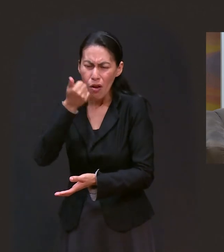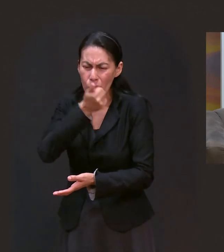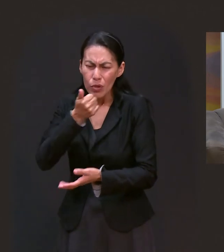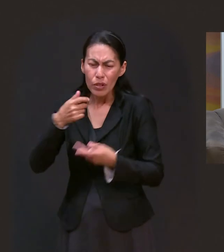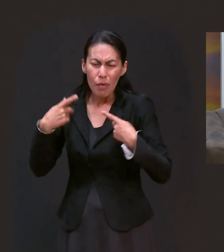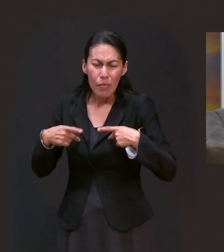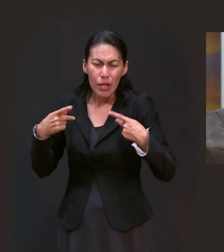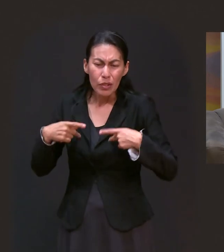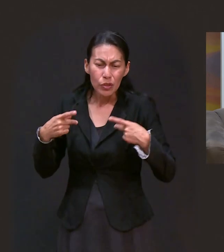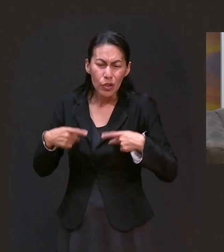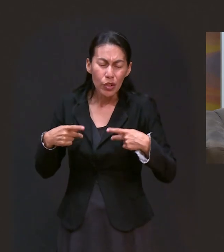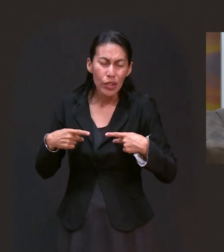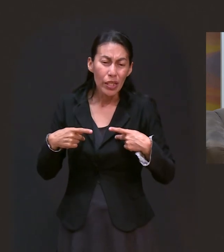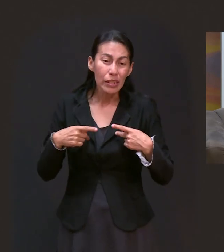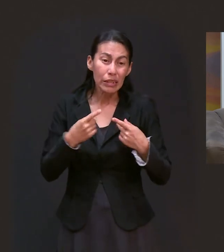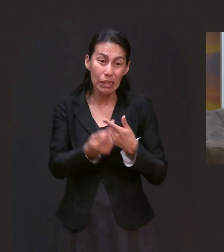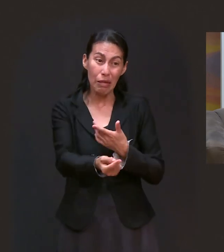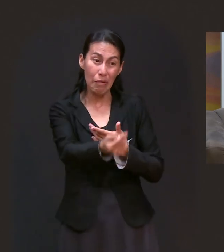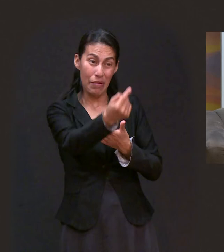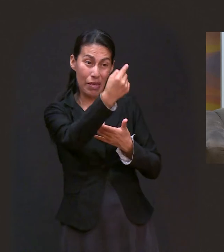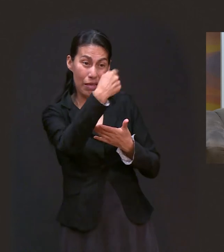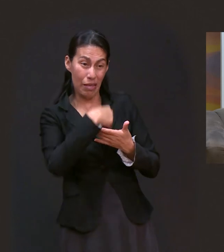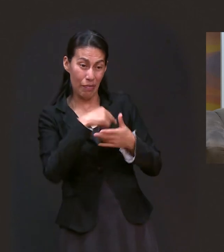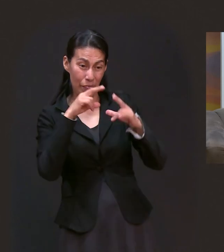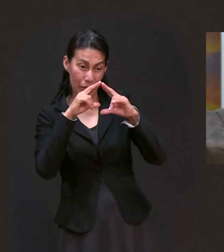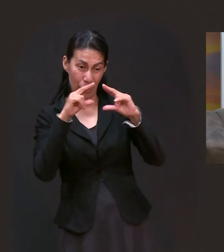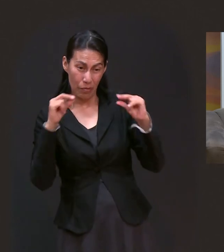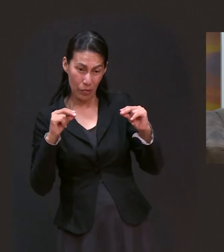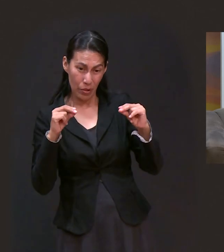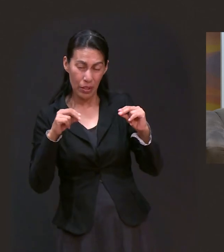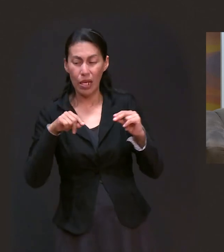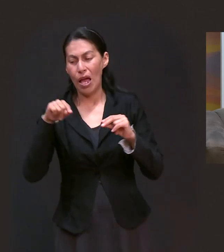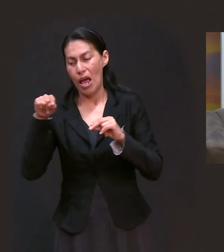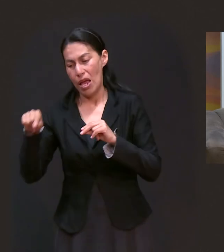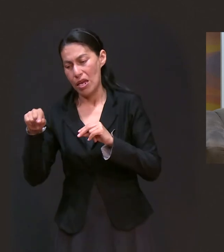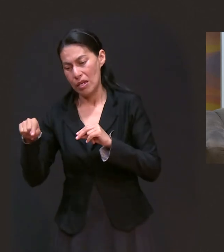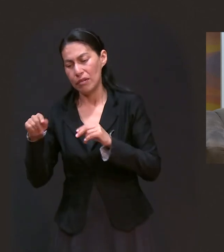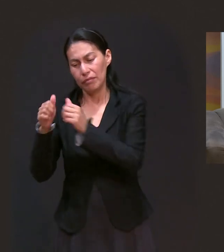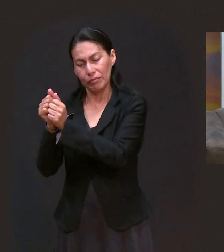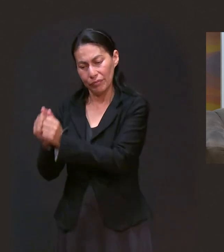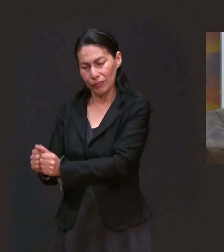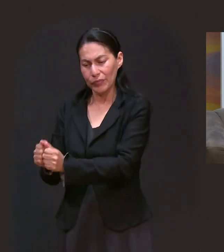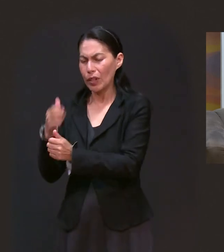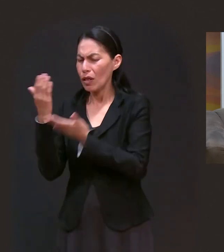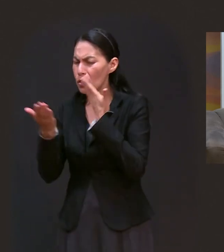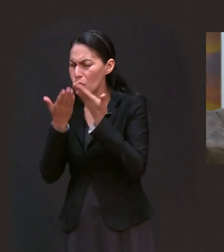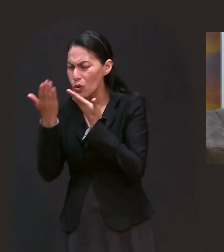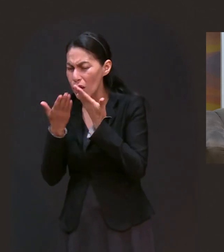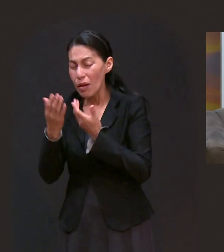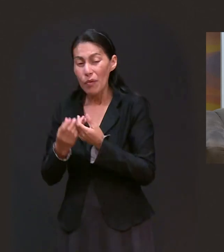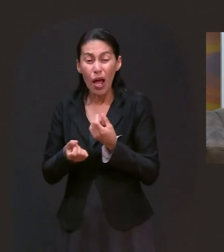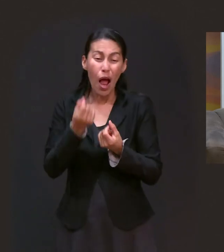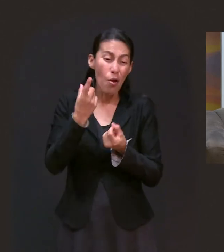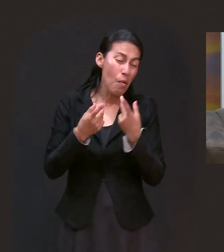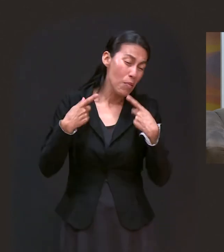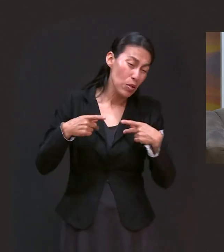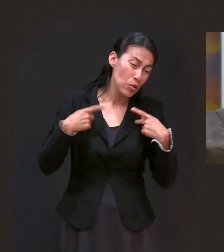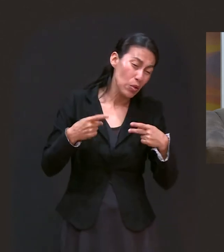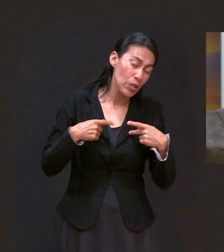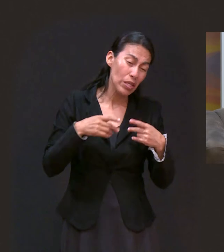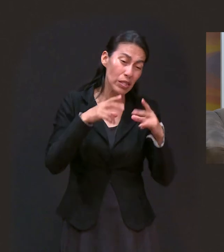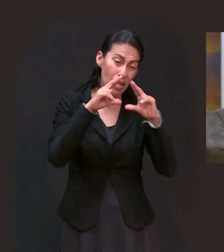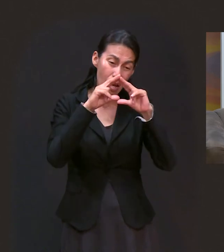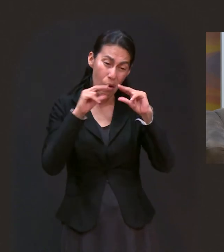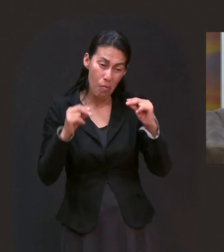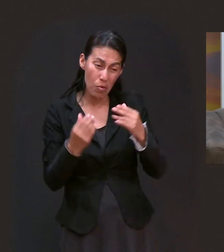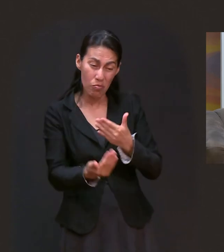este hijo de inmigrantes japoneses estudian en la capital que la mayoría de los inmigrantes se asentaron fuera de